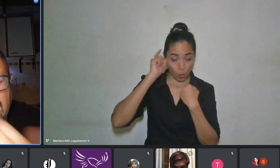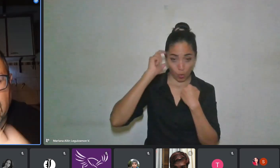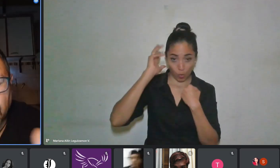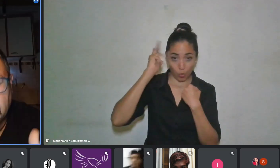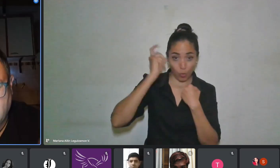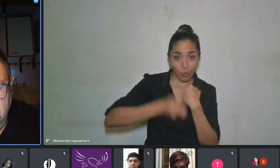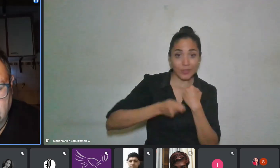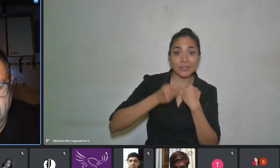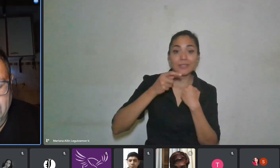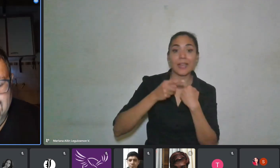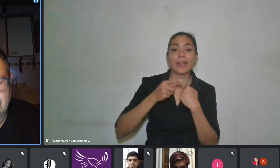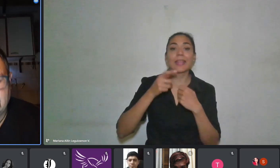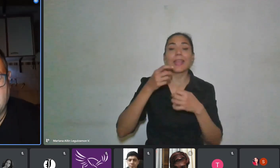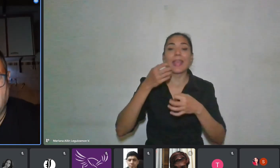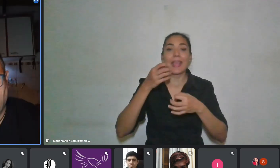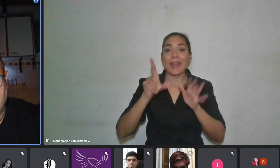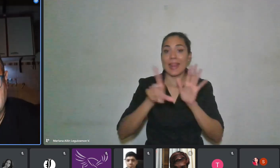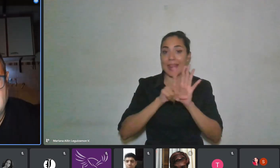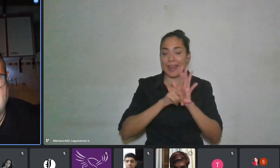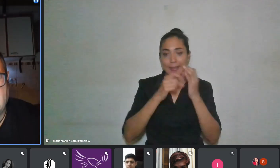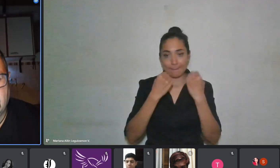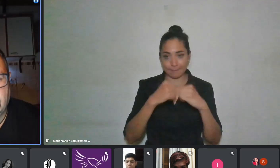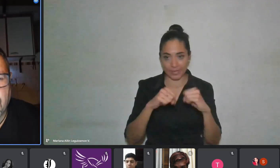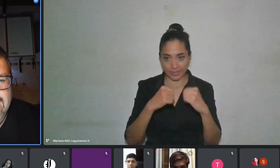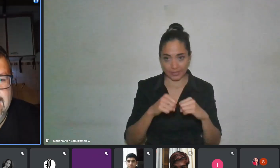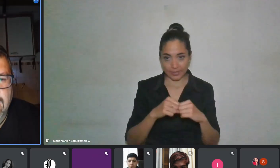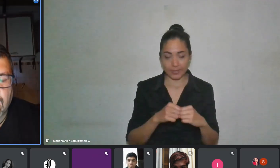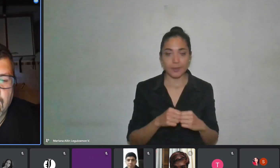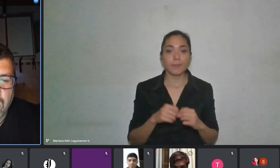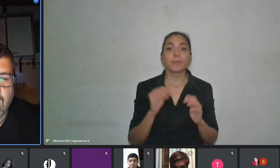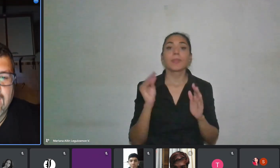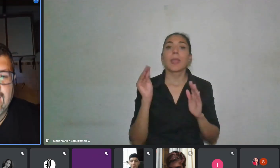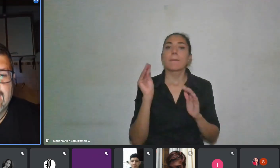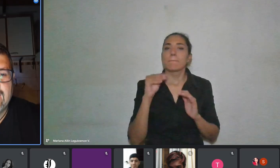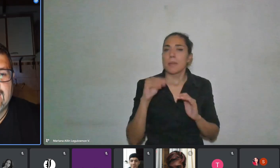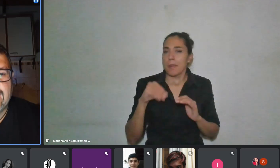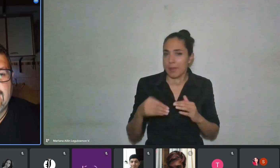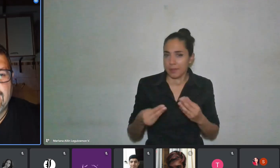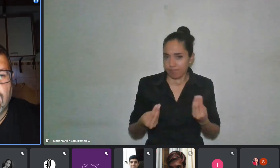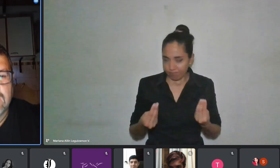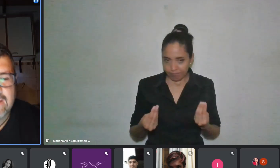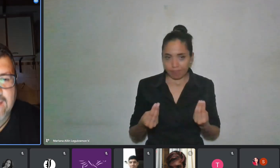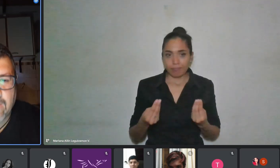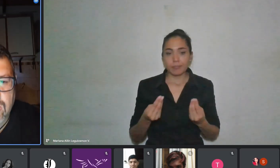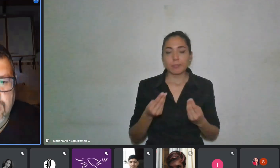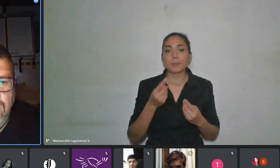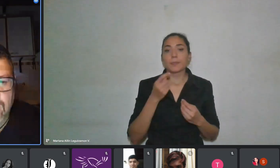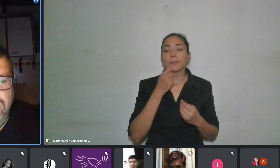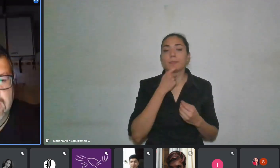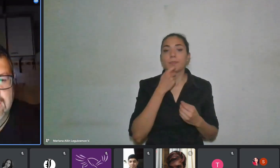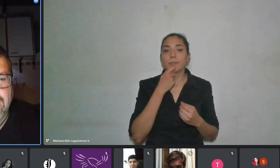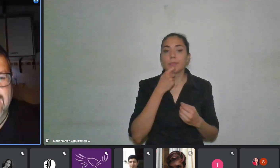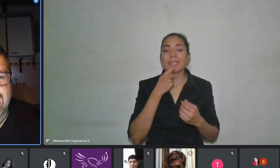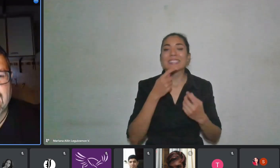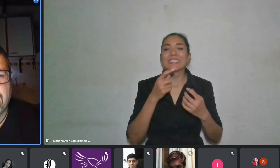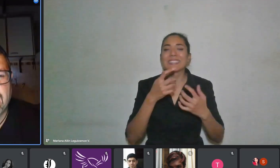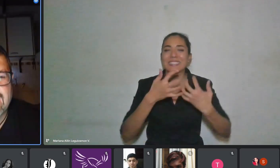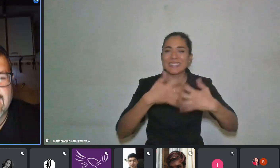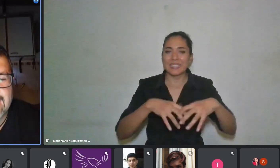¿Qué otras cuestiones más tiene, digamos, como sistema político? Bueno, de que utilizamos un sistema